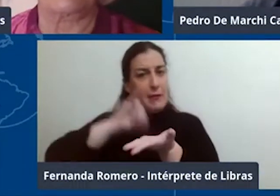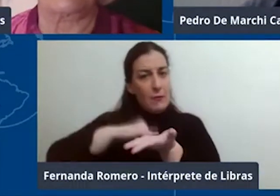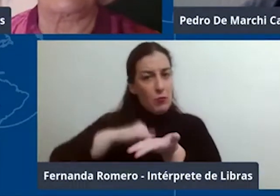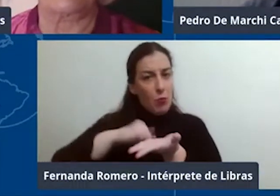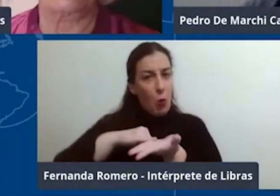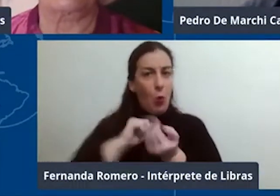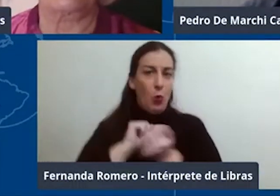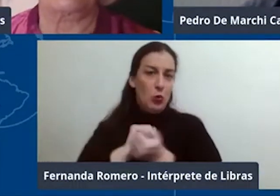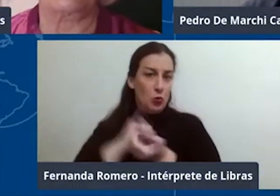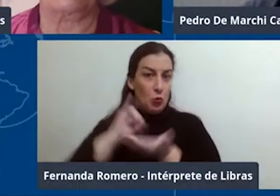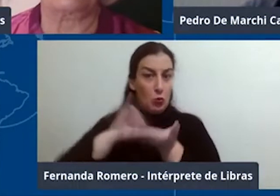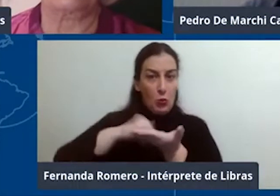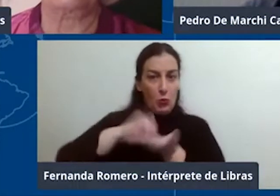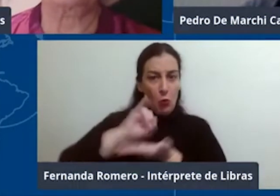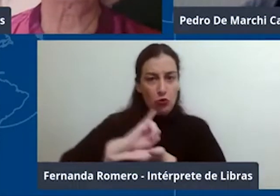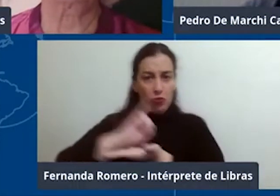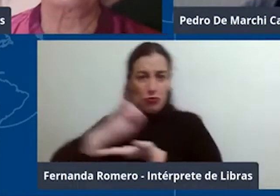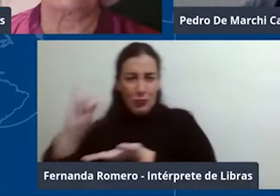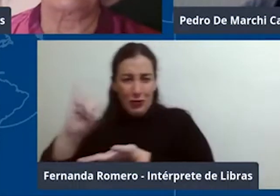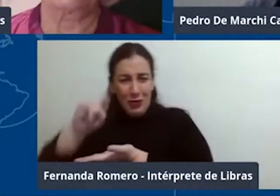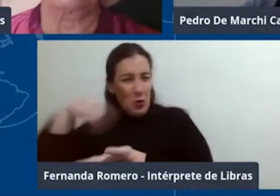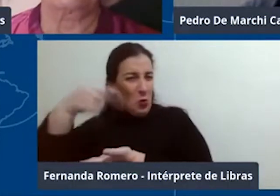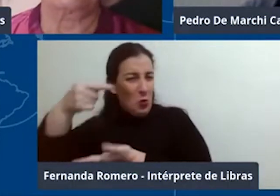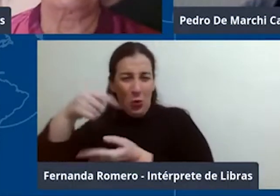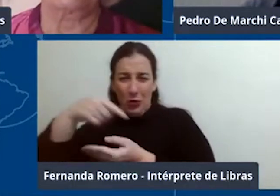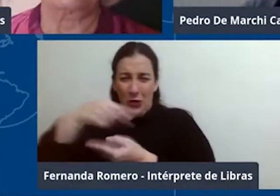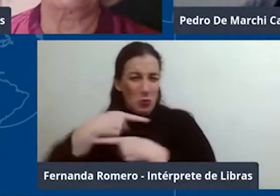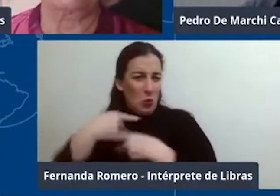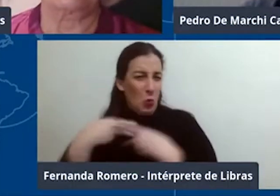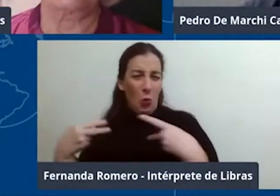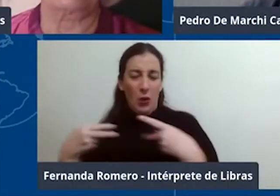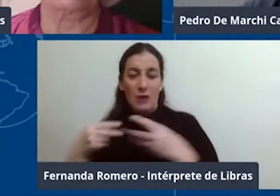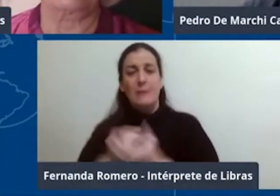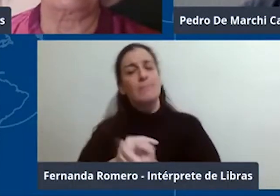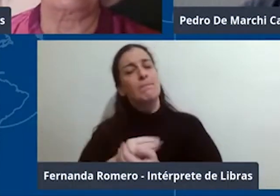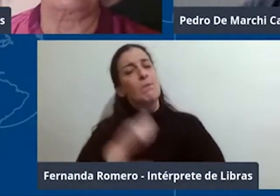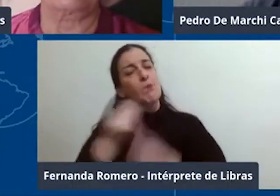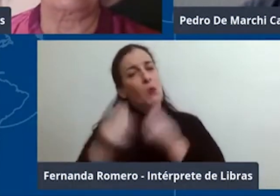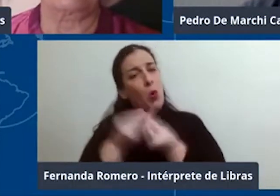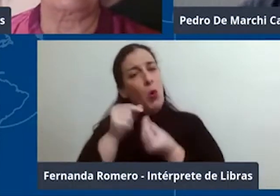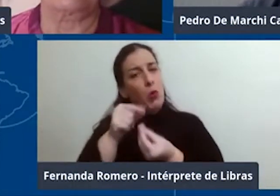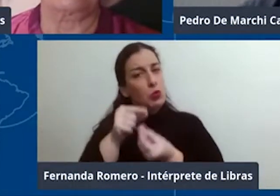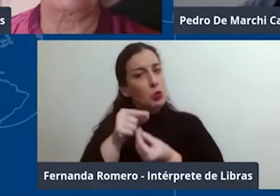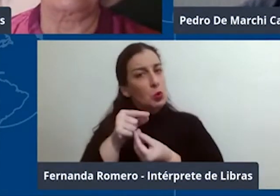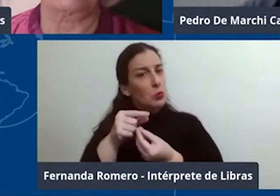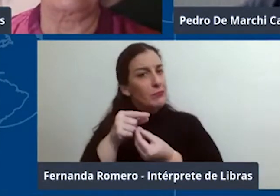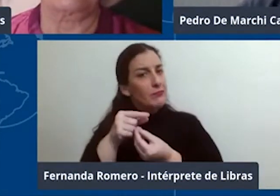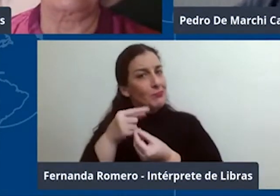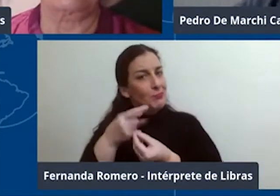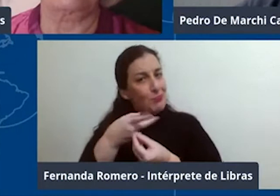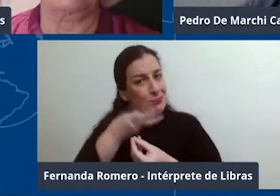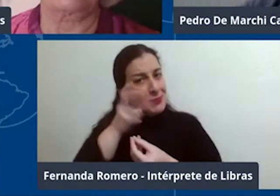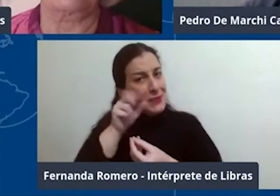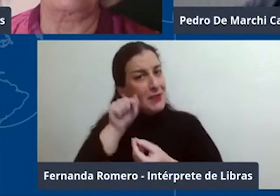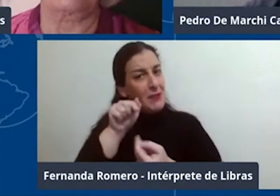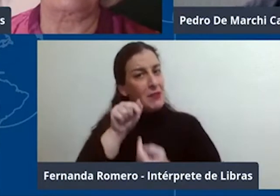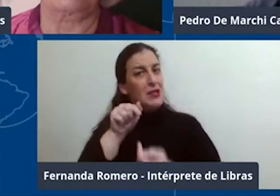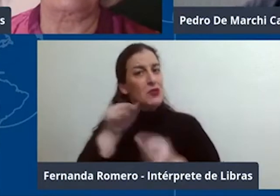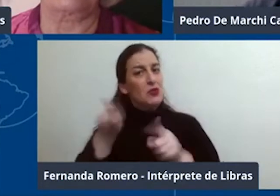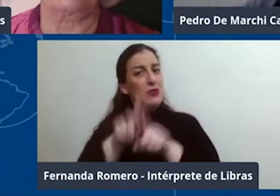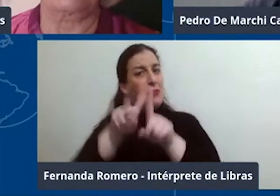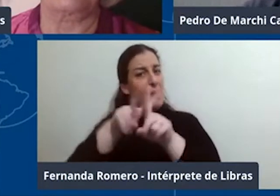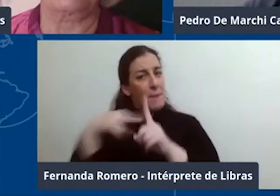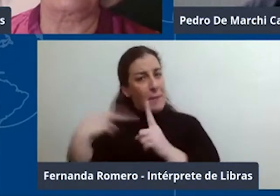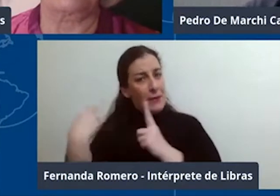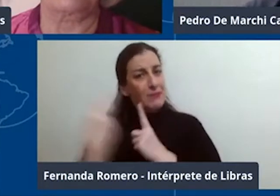de importação e outras amarras. Né? Como a senhora vê essa intenção, né, e a perspectiva para que